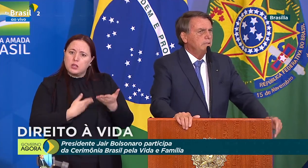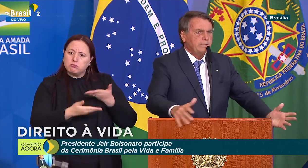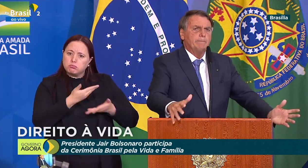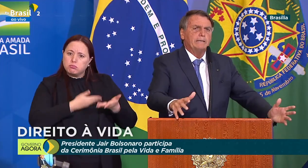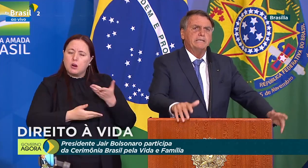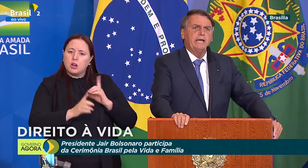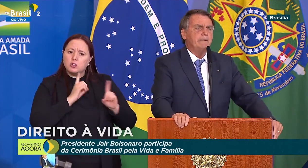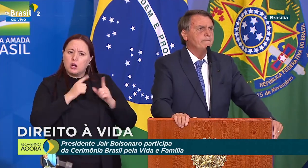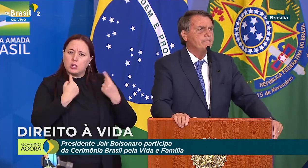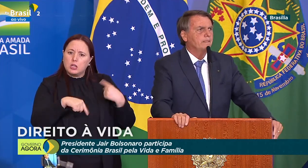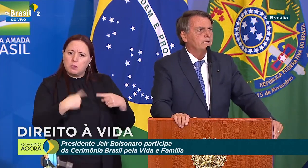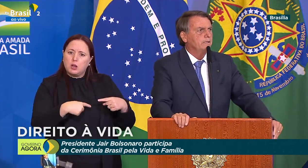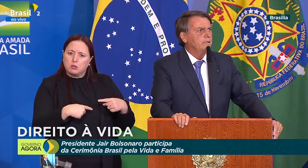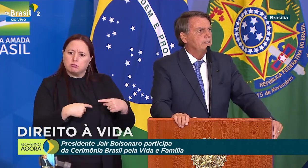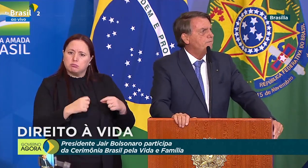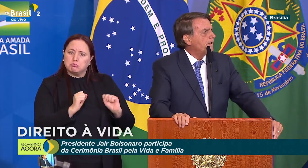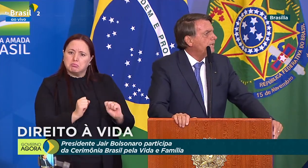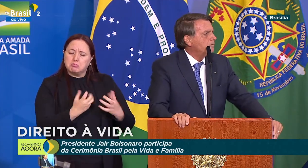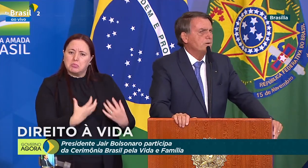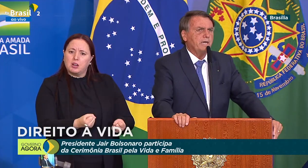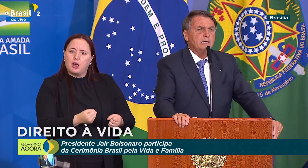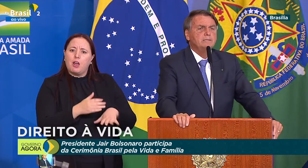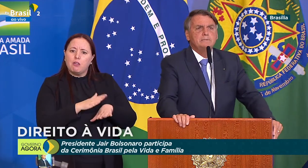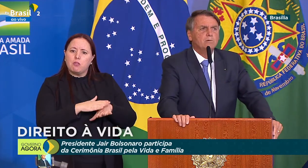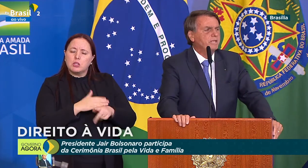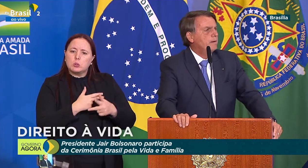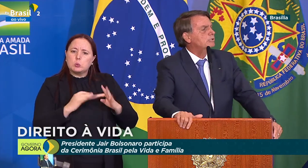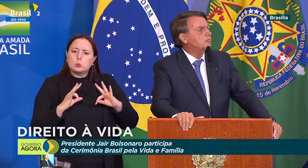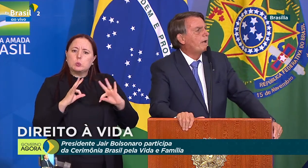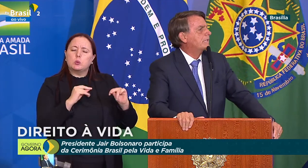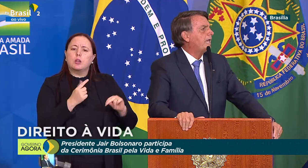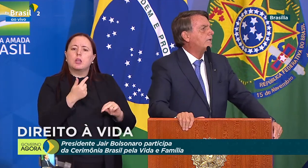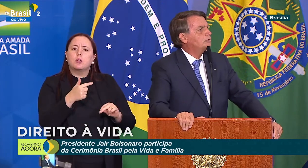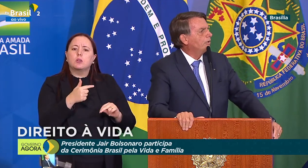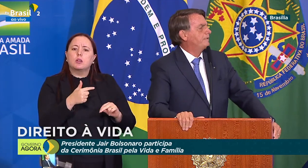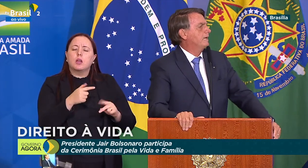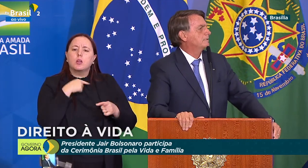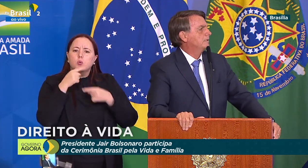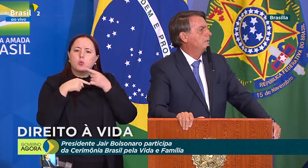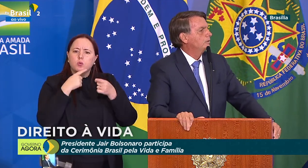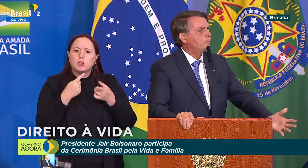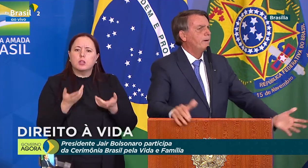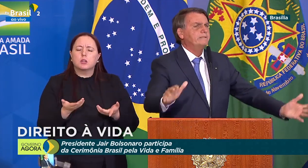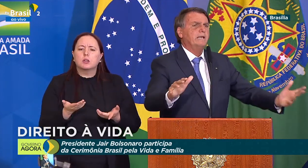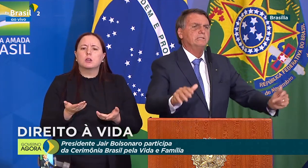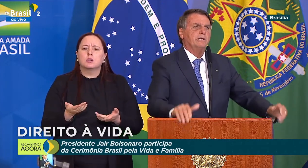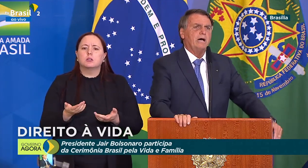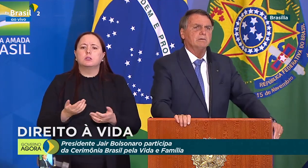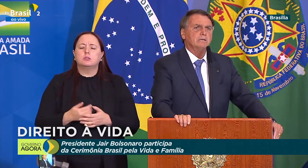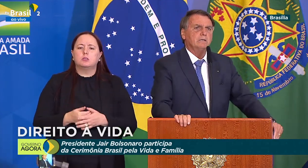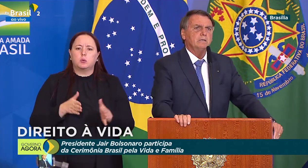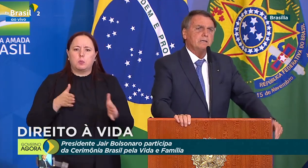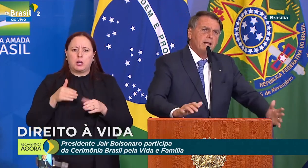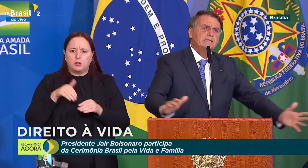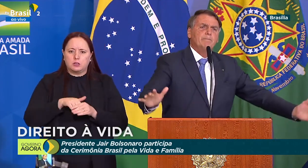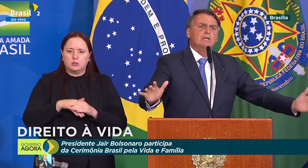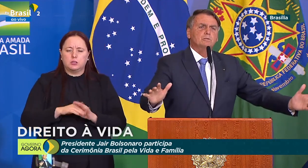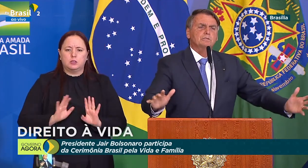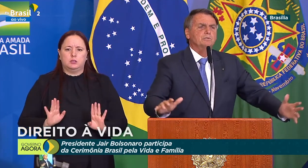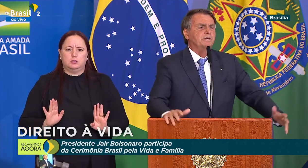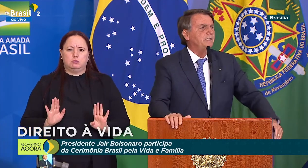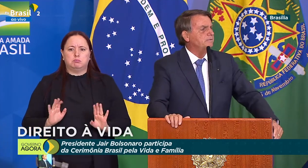pessoal debater e fazer com que não temos quaisquer dúvidas no pleito eleitoral